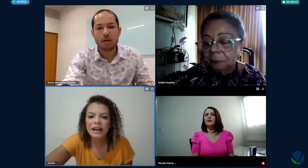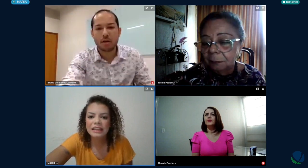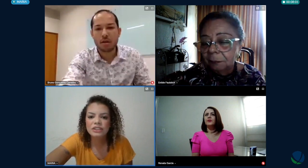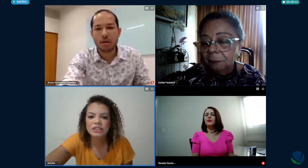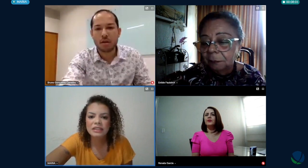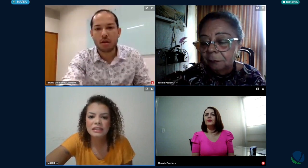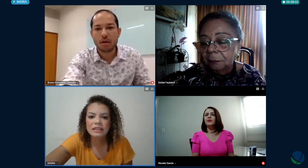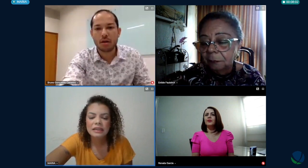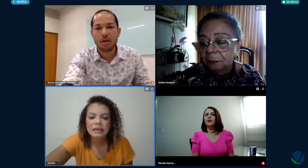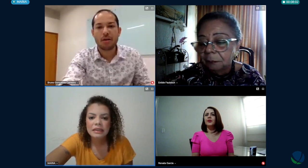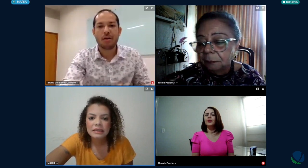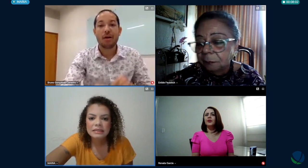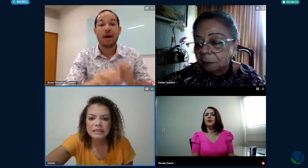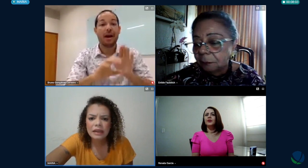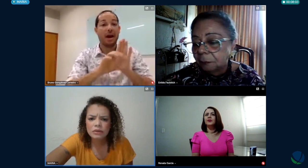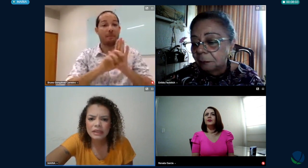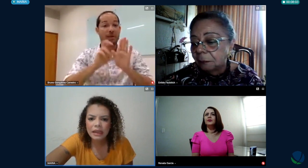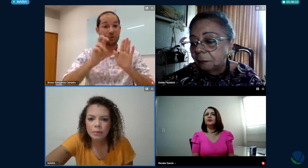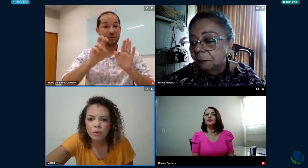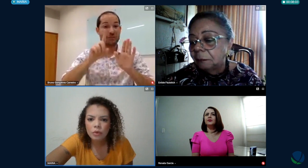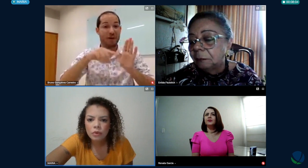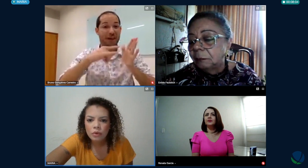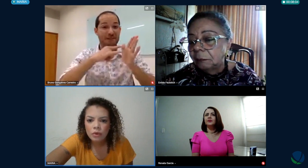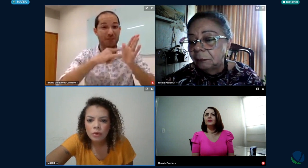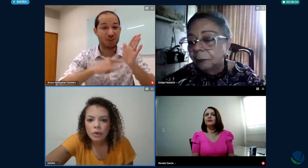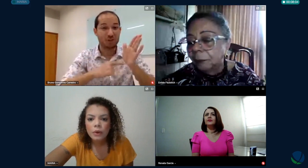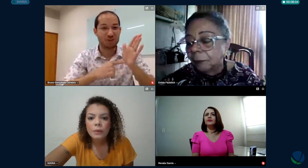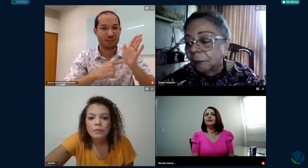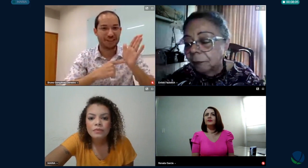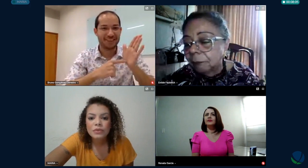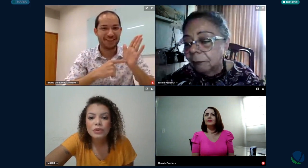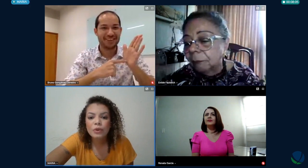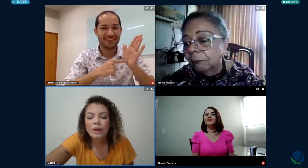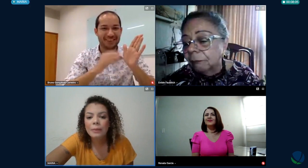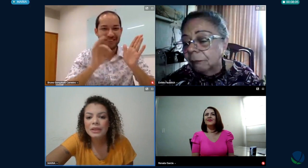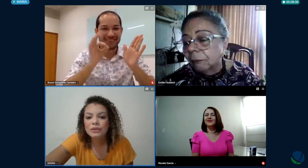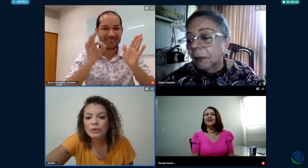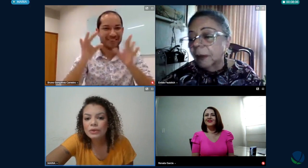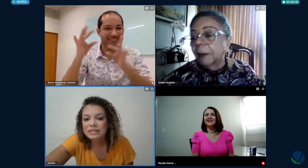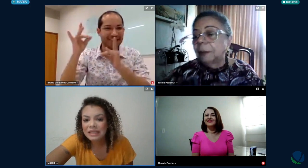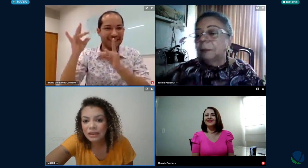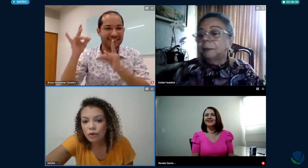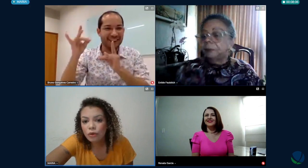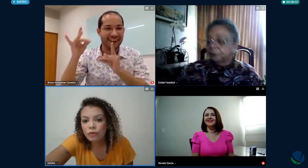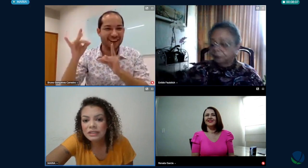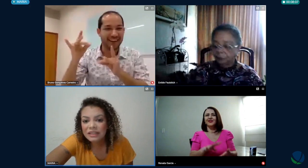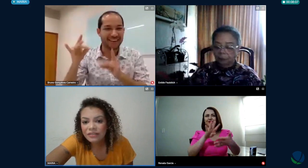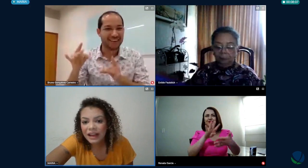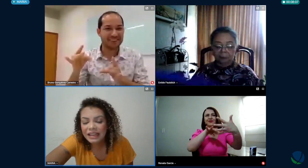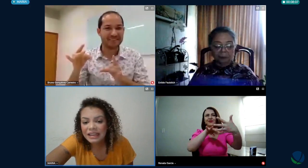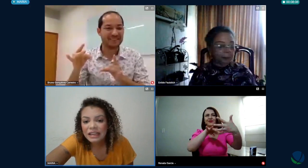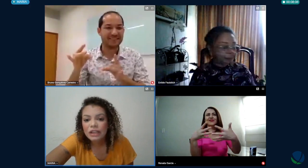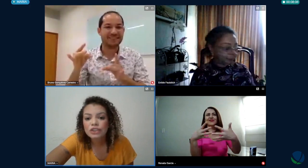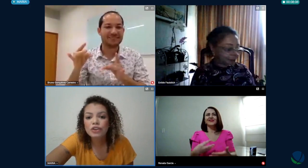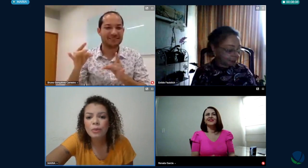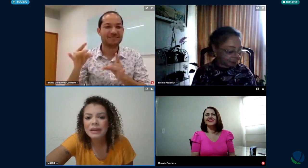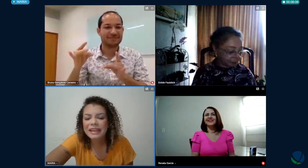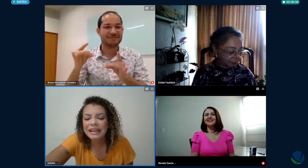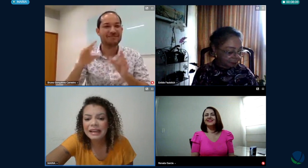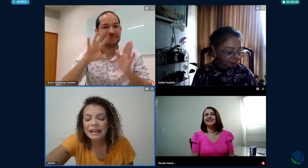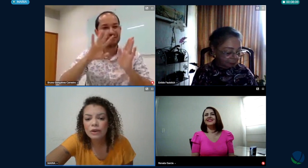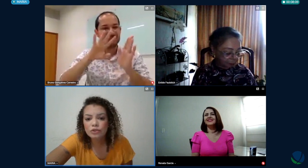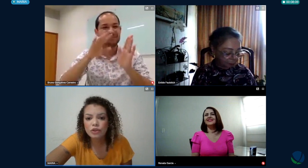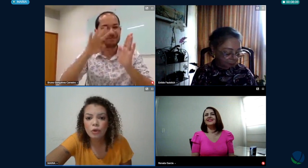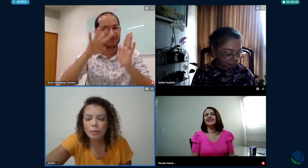você fala de sinal termo, no capítulo 5, você fala